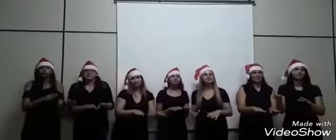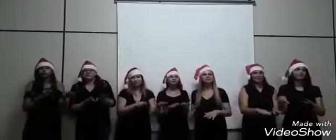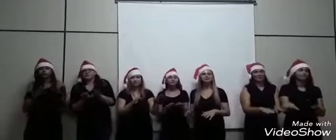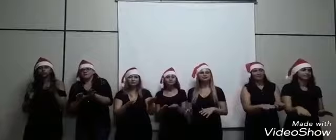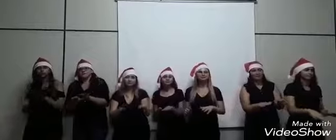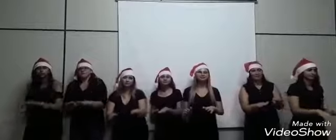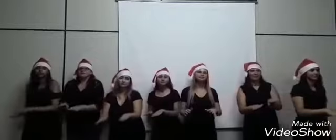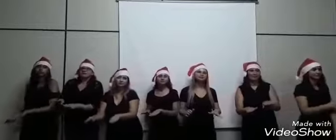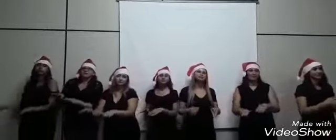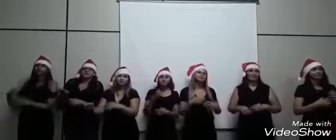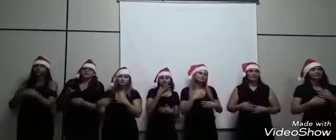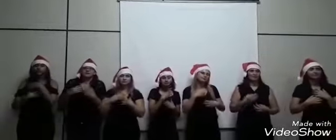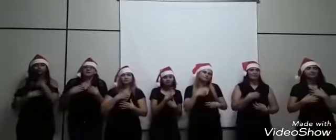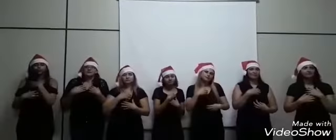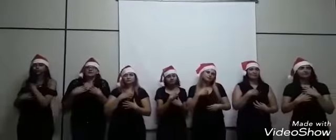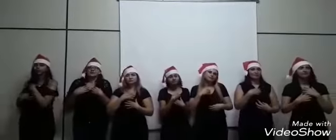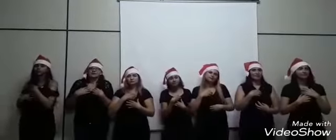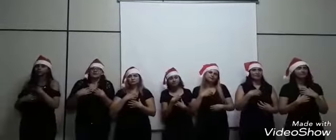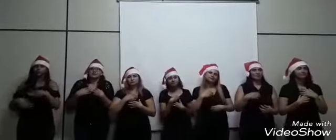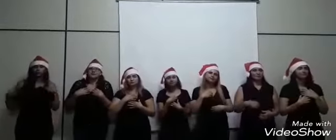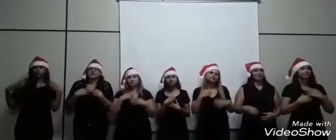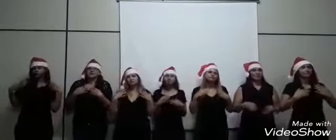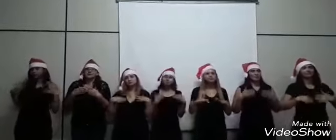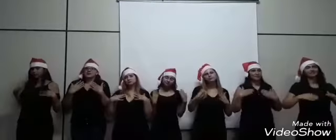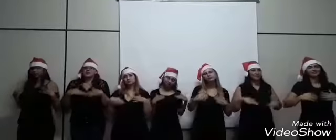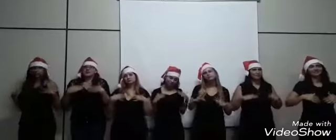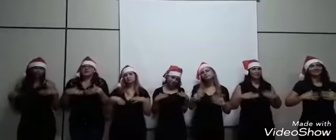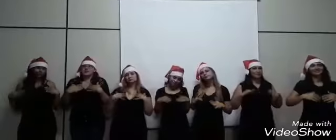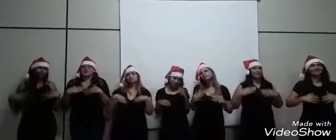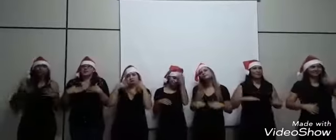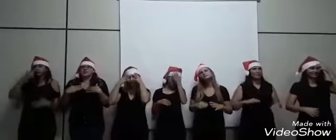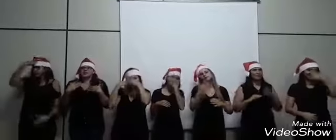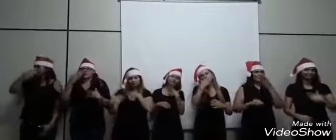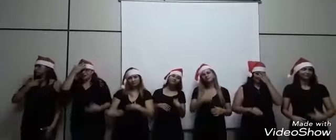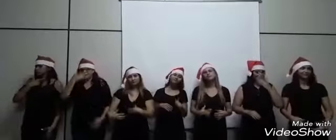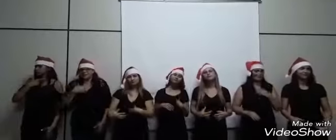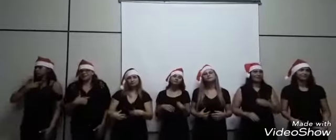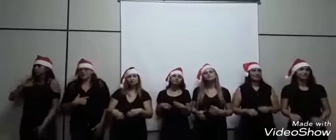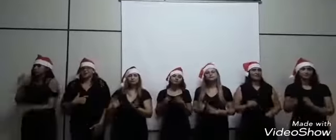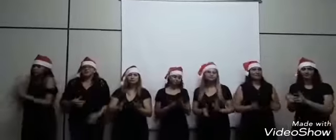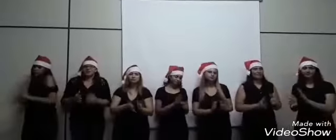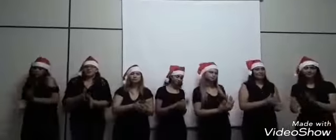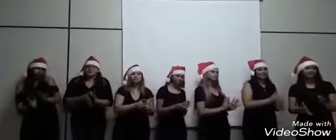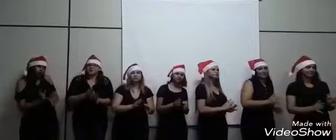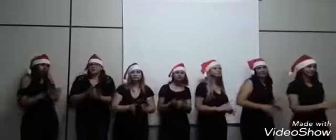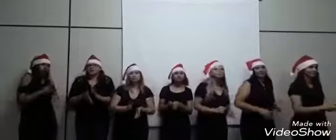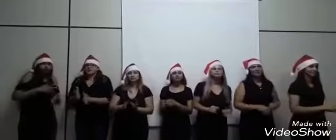Um jeito mais manso de ser e falar Mais calma, mais